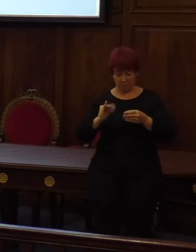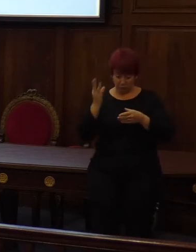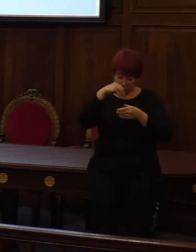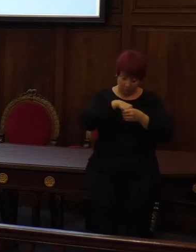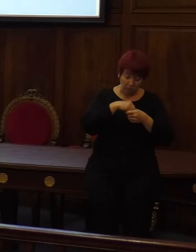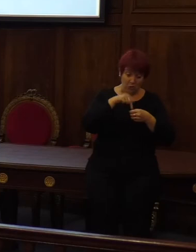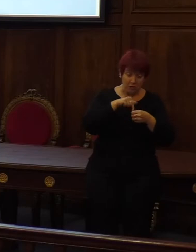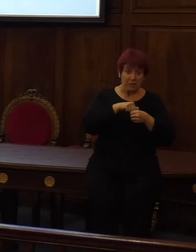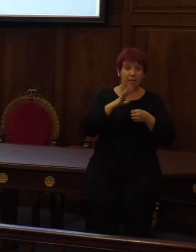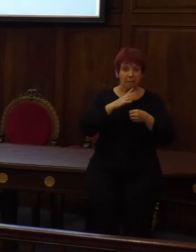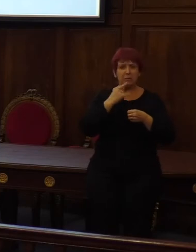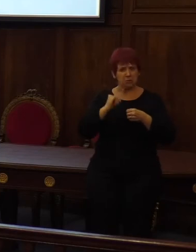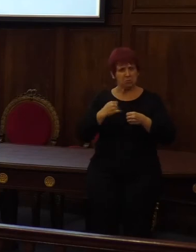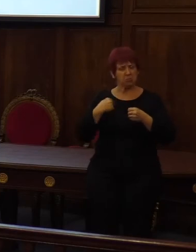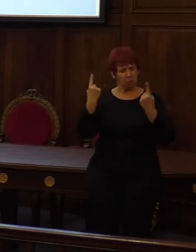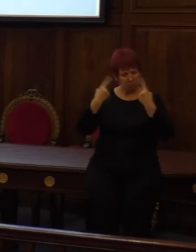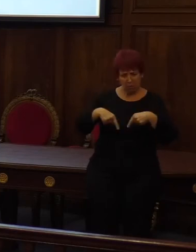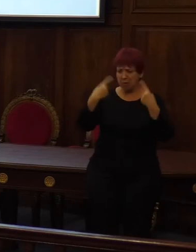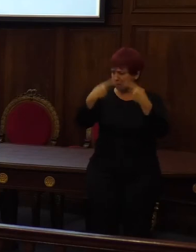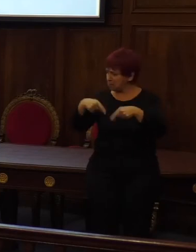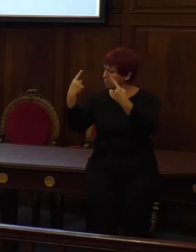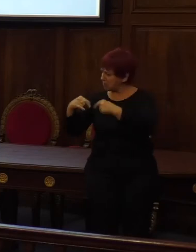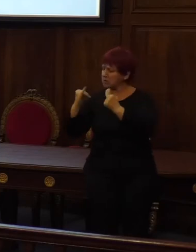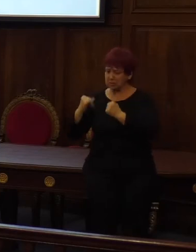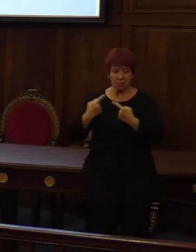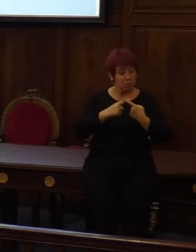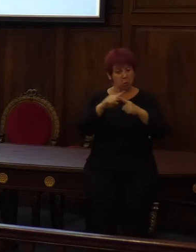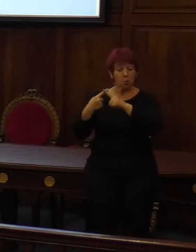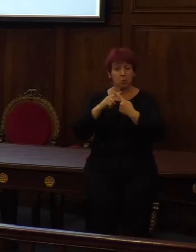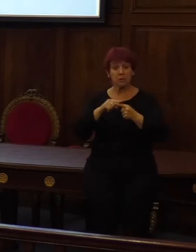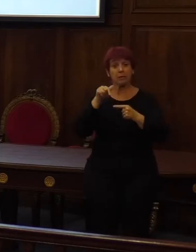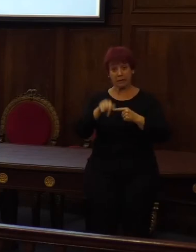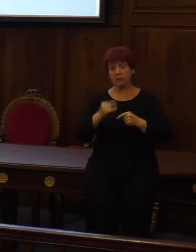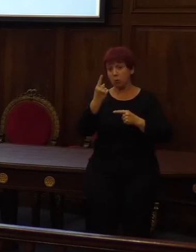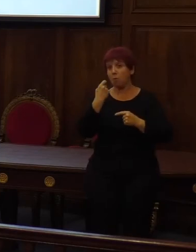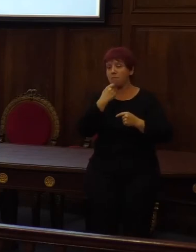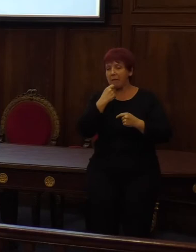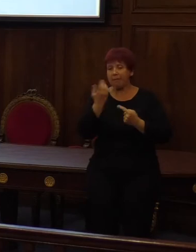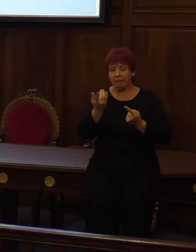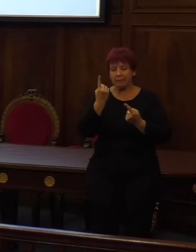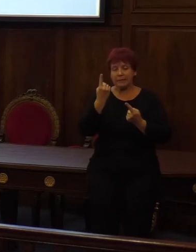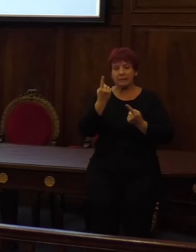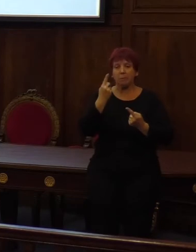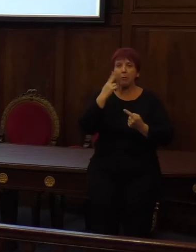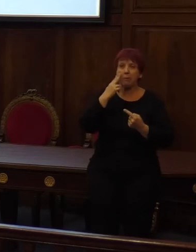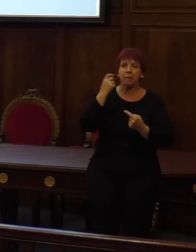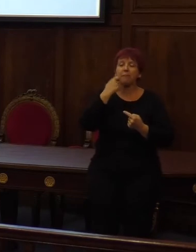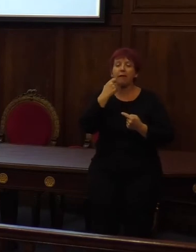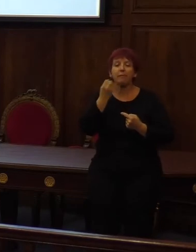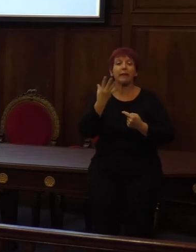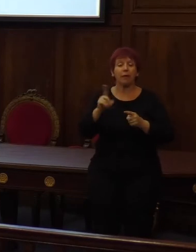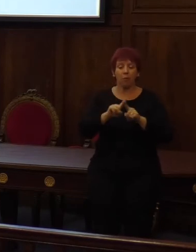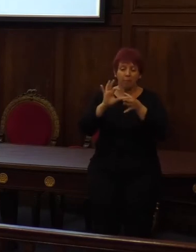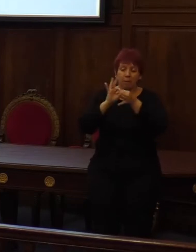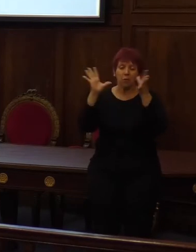Central, interviene en los debates, pero no vota. Y eso es también una carencia democrática que tiene la universidad y que tenemos que